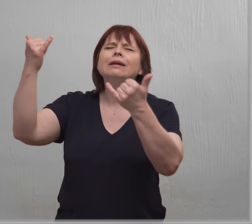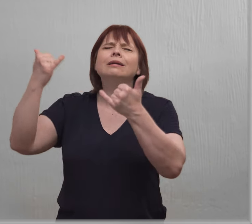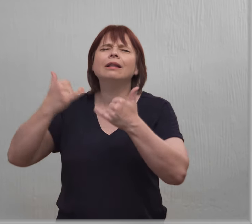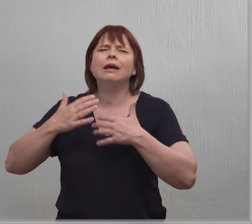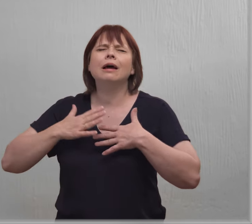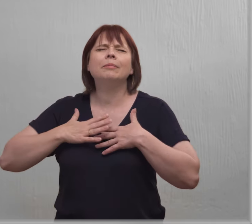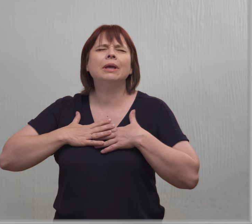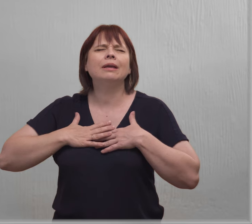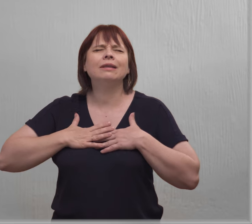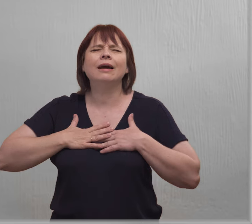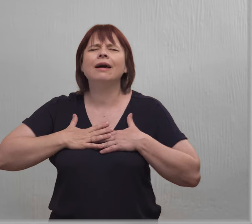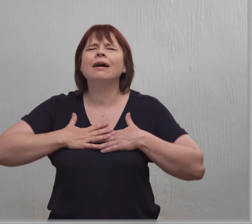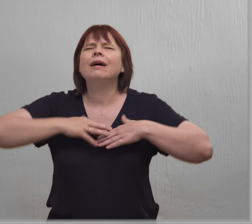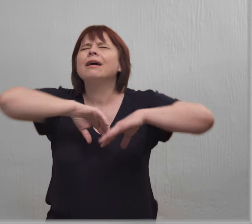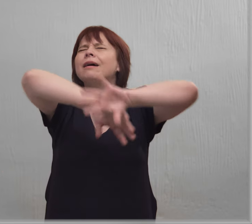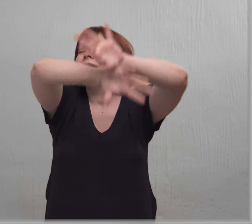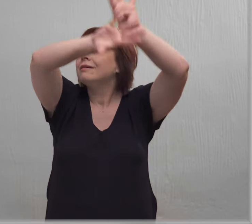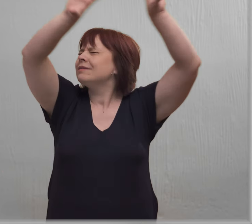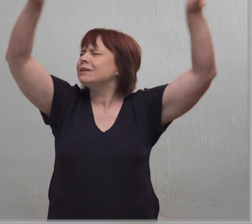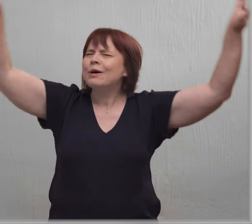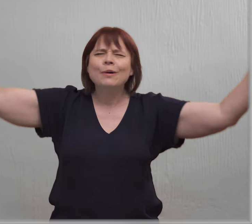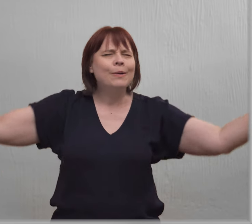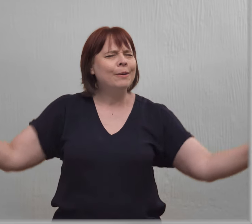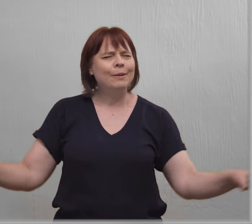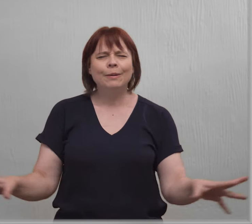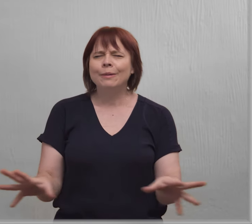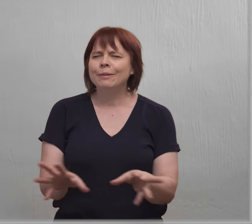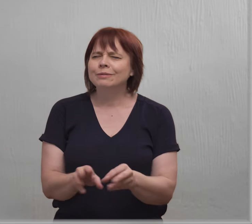Ты для меня все.